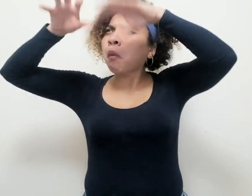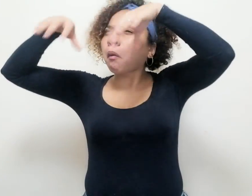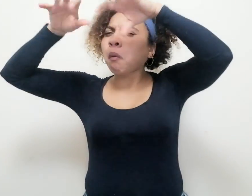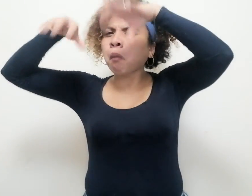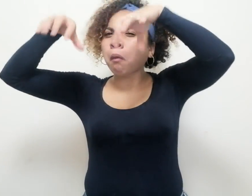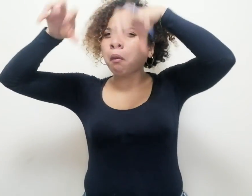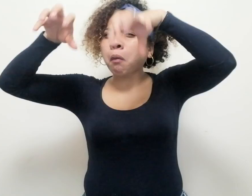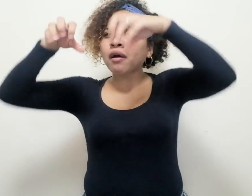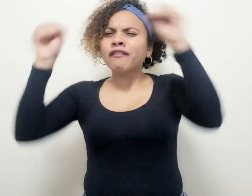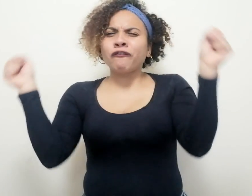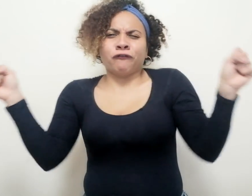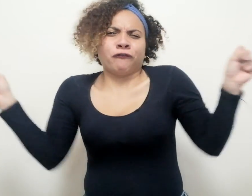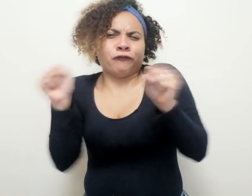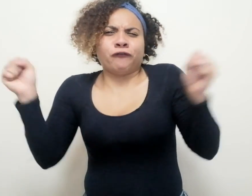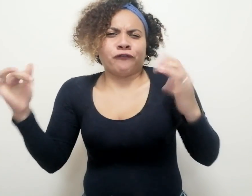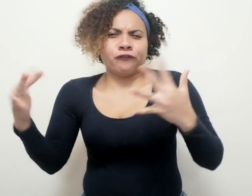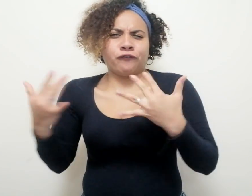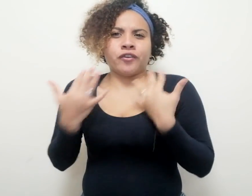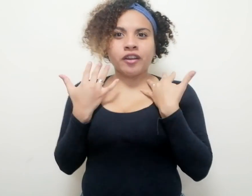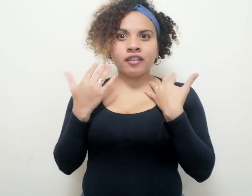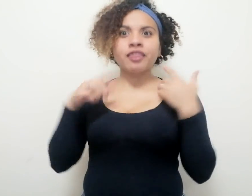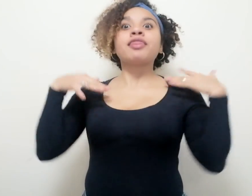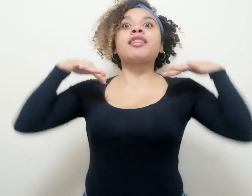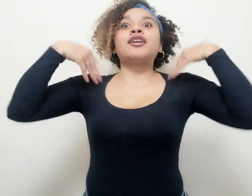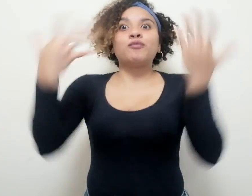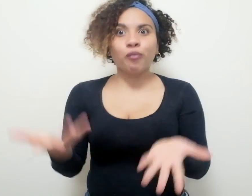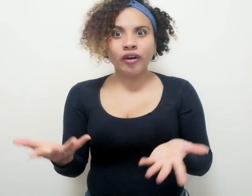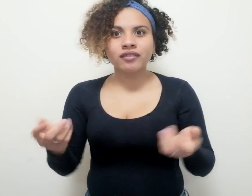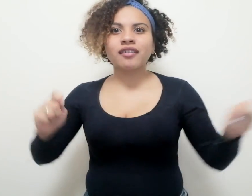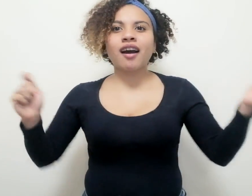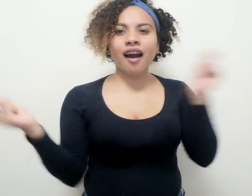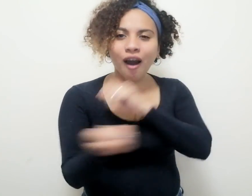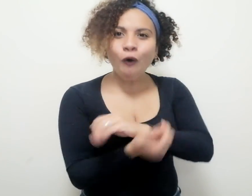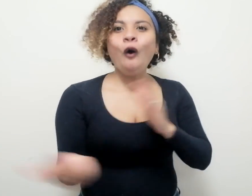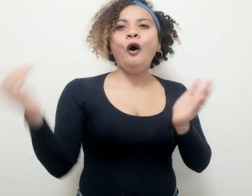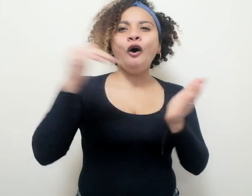finísima y helada, para luego despegarse y volverse soleado.